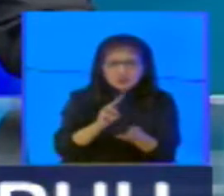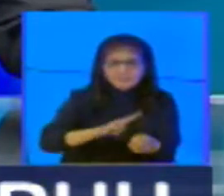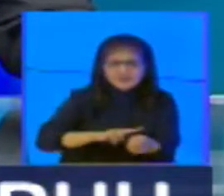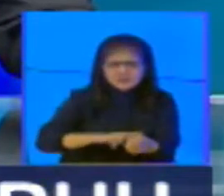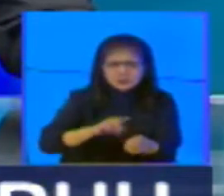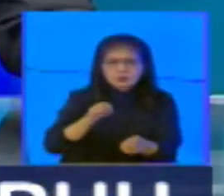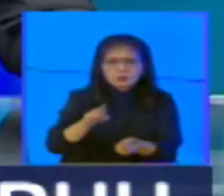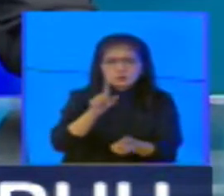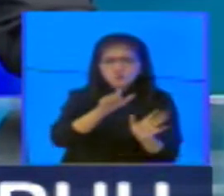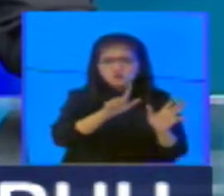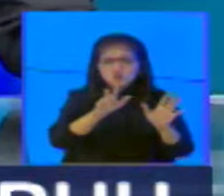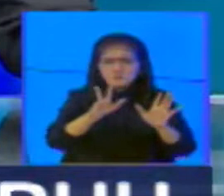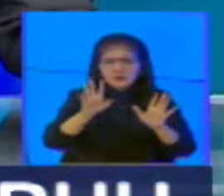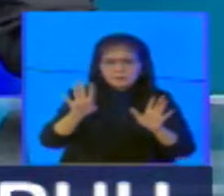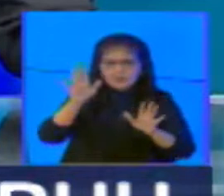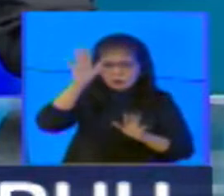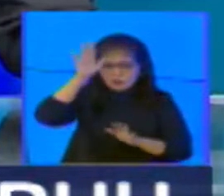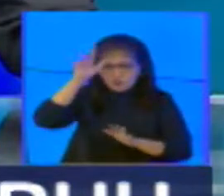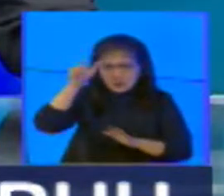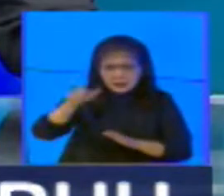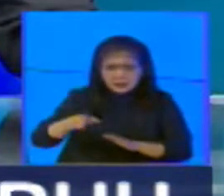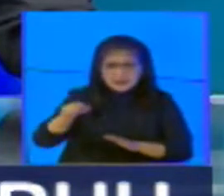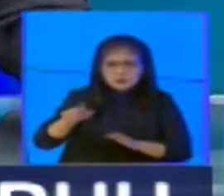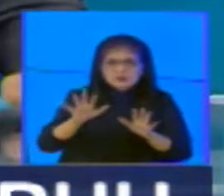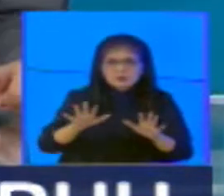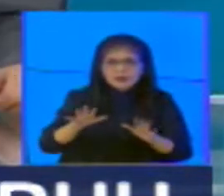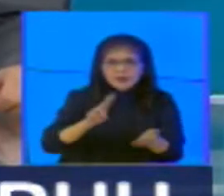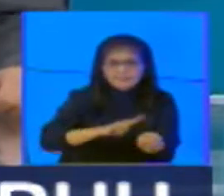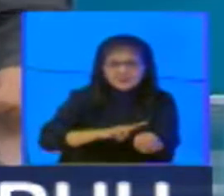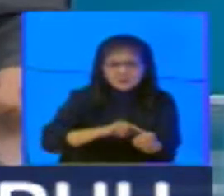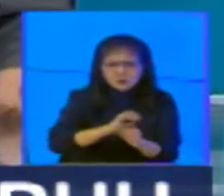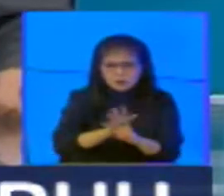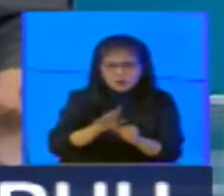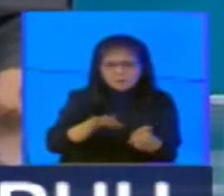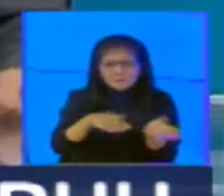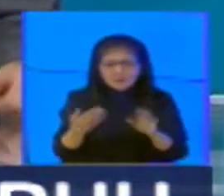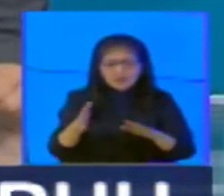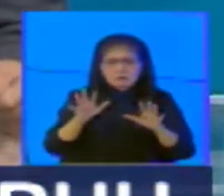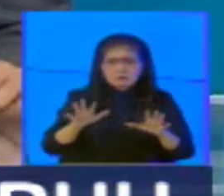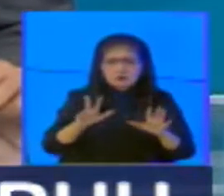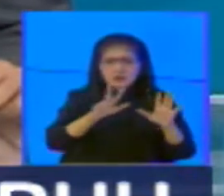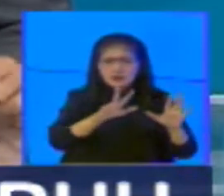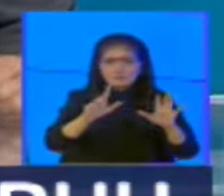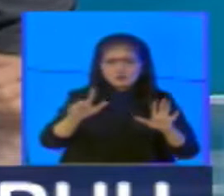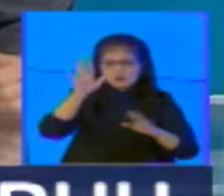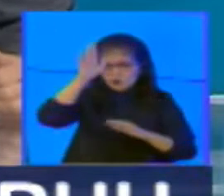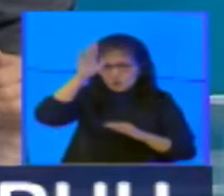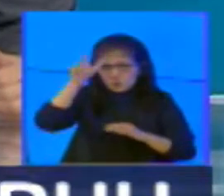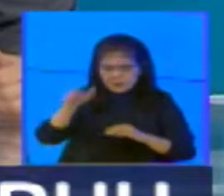dari total pasien positif corona berjumlah 794 orang. Sementara pasien COVID-19 yang meninggal dunia